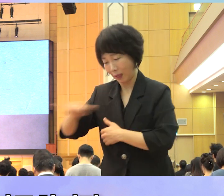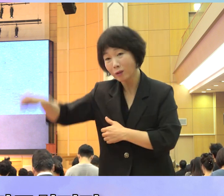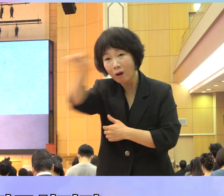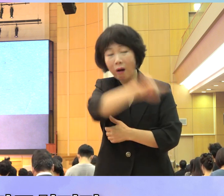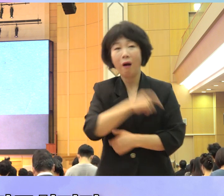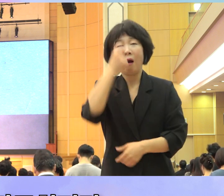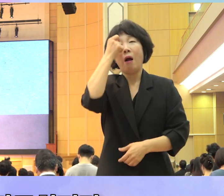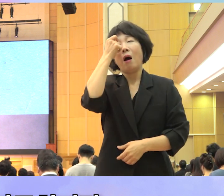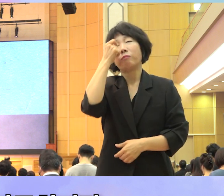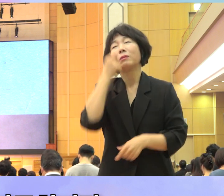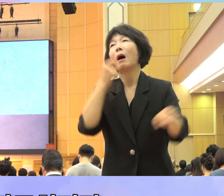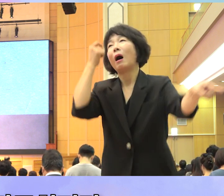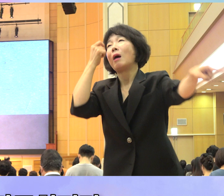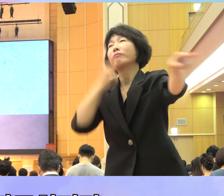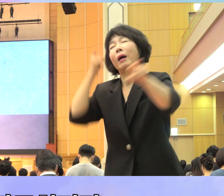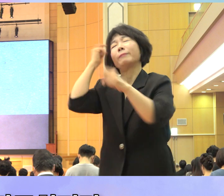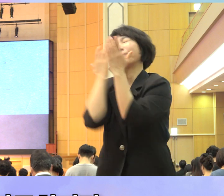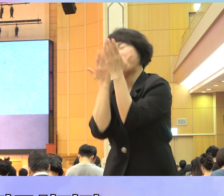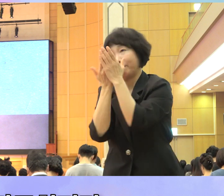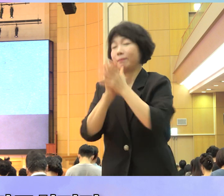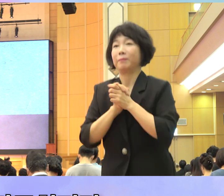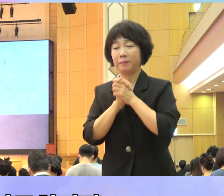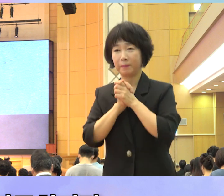자녀들을 불쌍히 여겨주시사